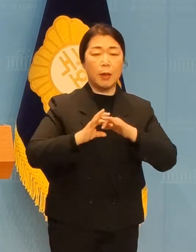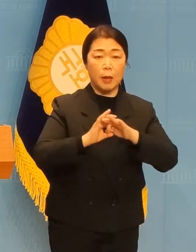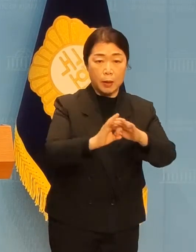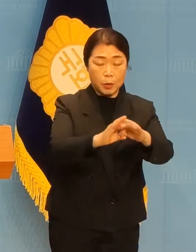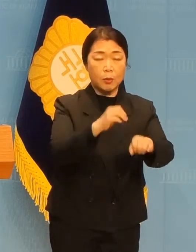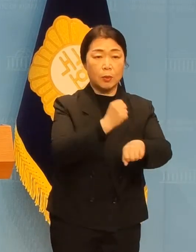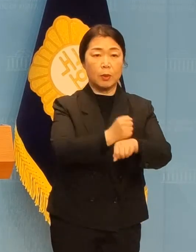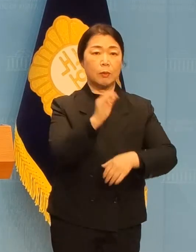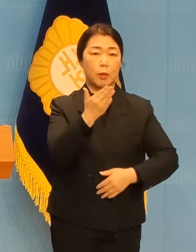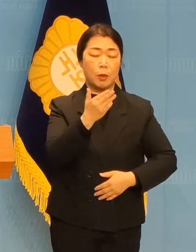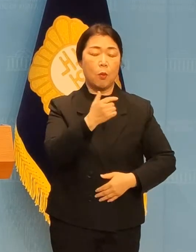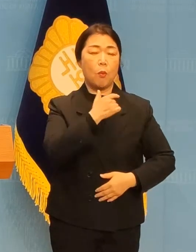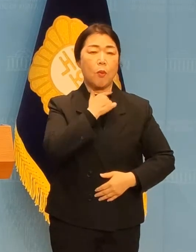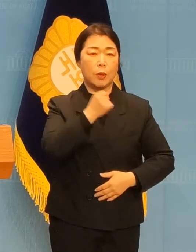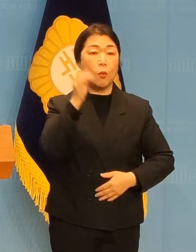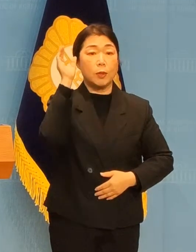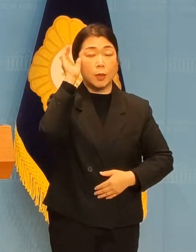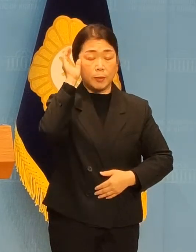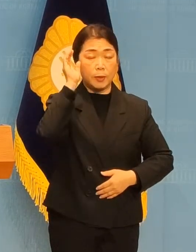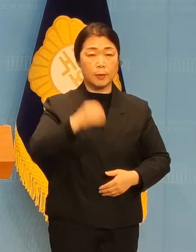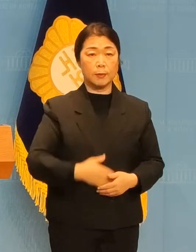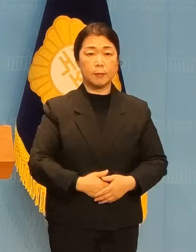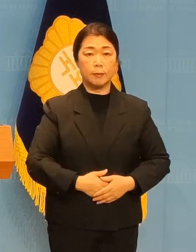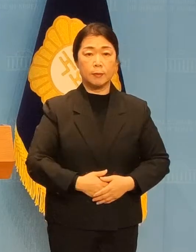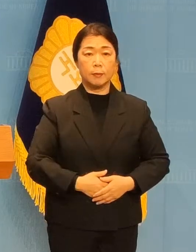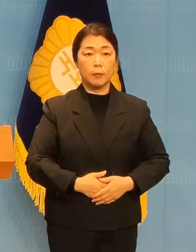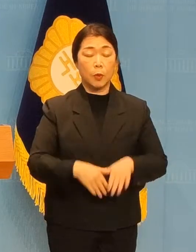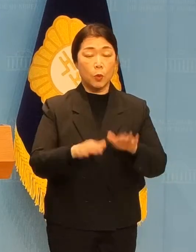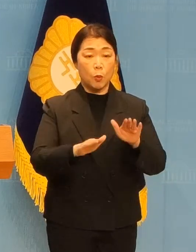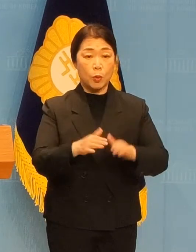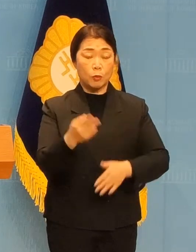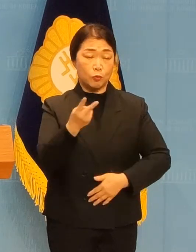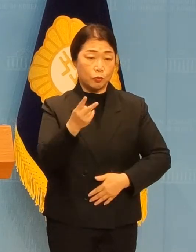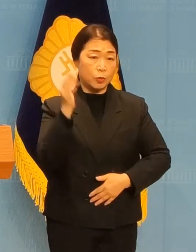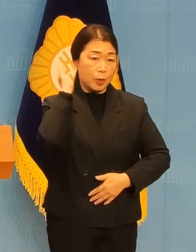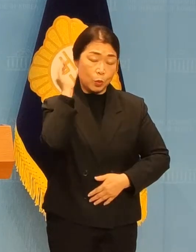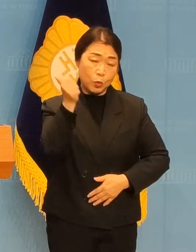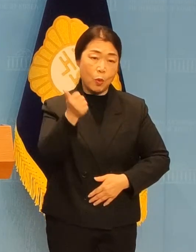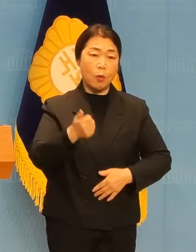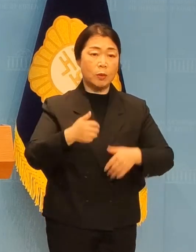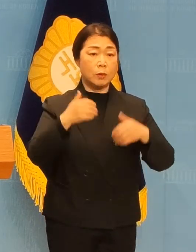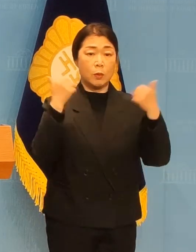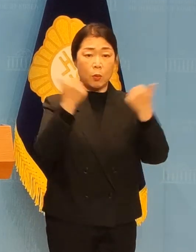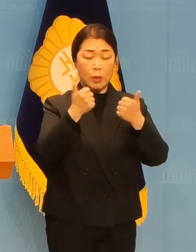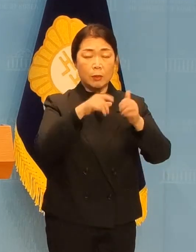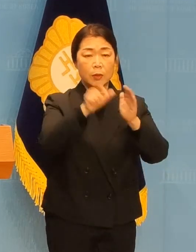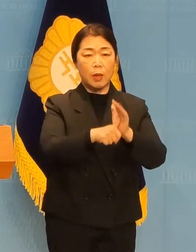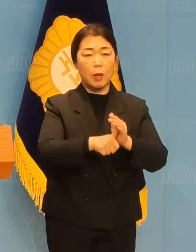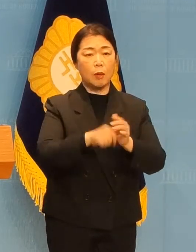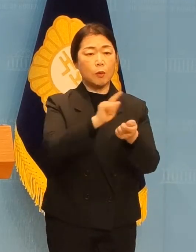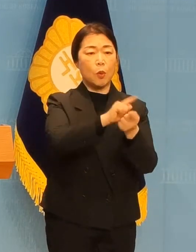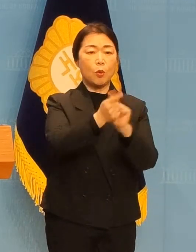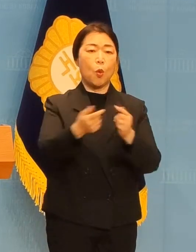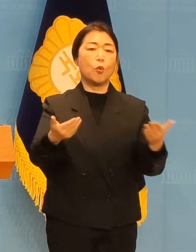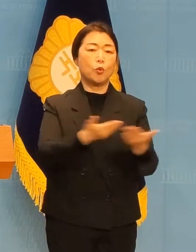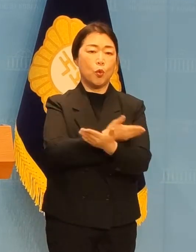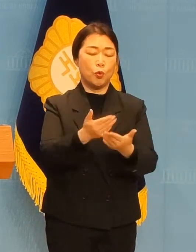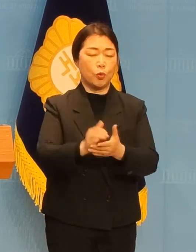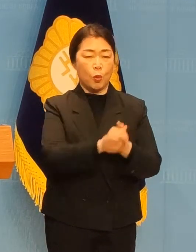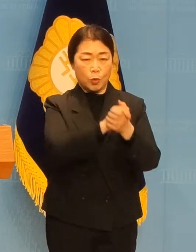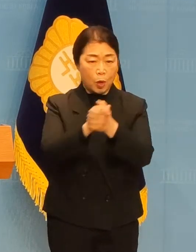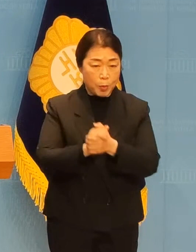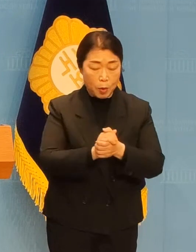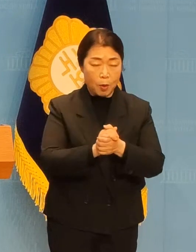이어지길 기대합니다. 이번 한중 정상회담은 교류와 협력을 선언에 그치지 않고